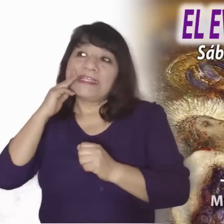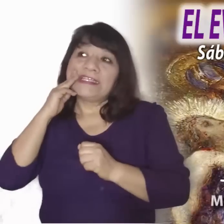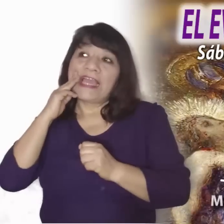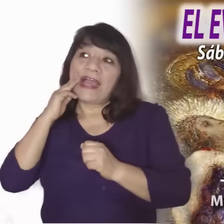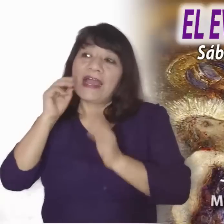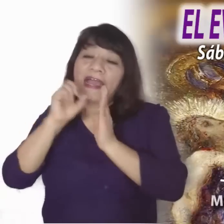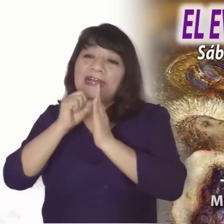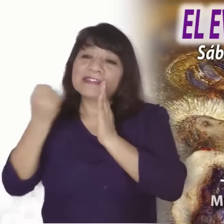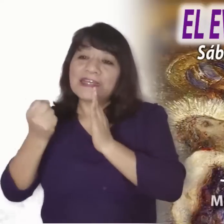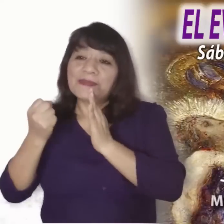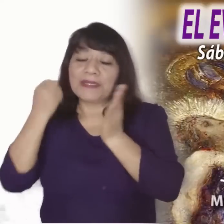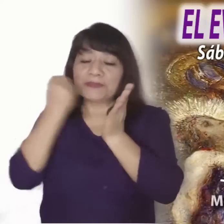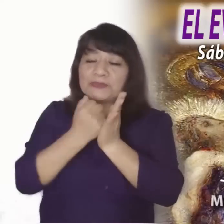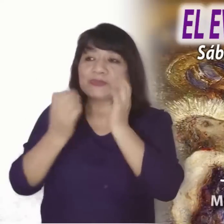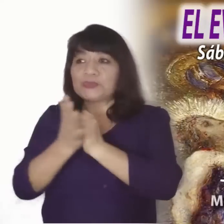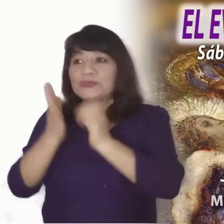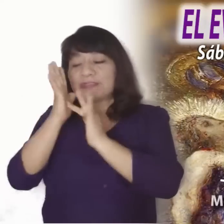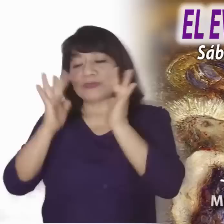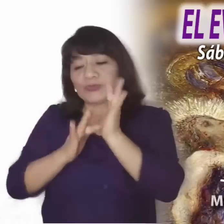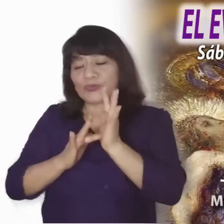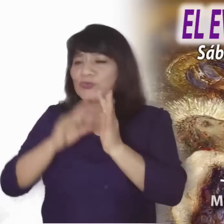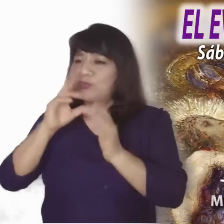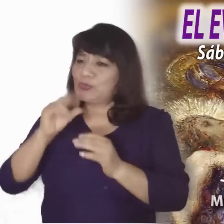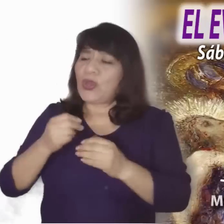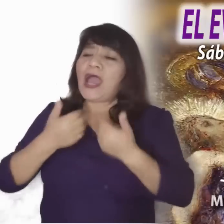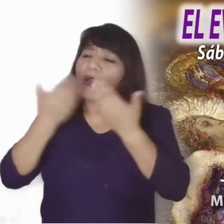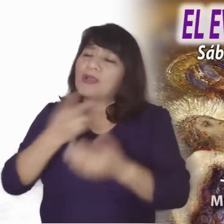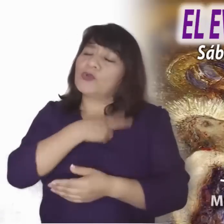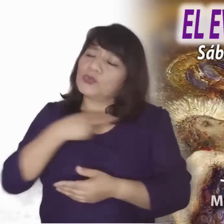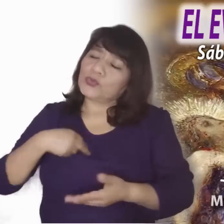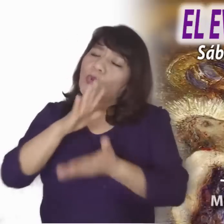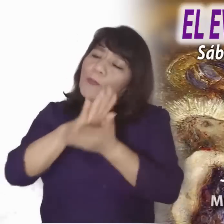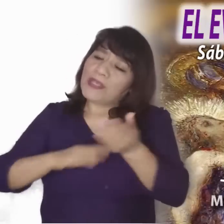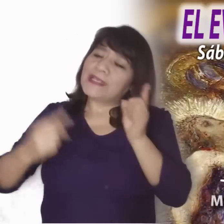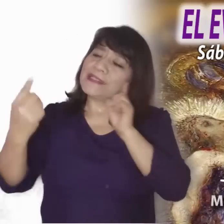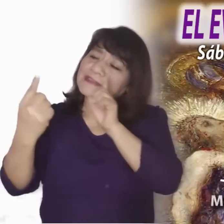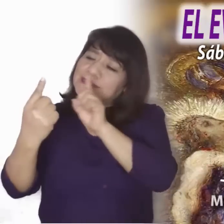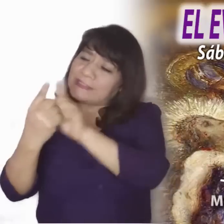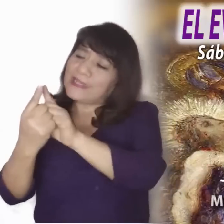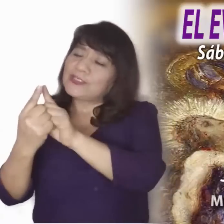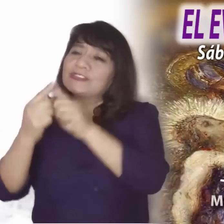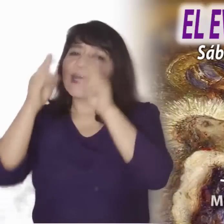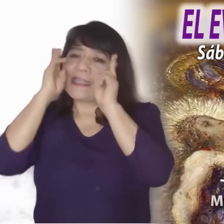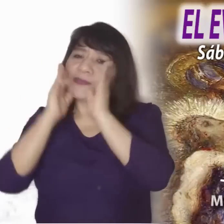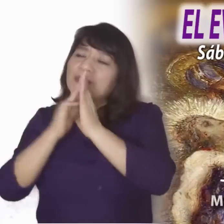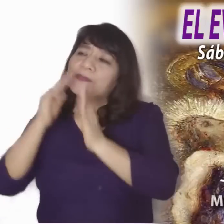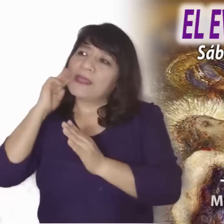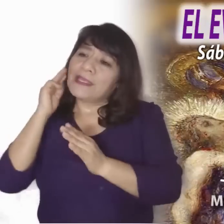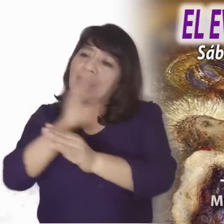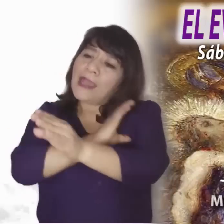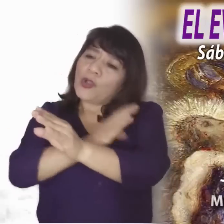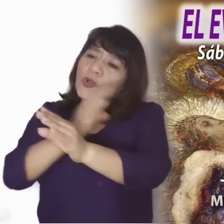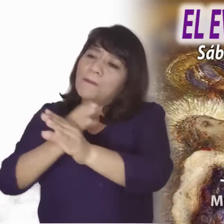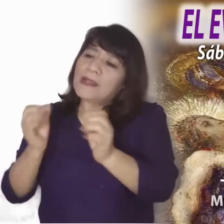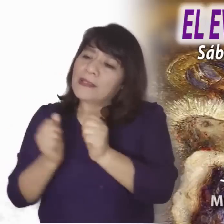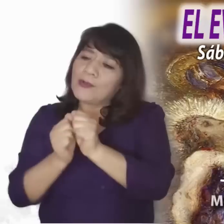crucificado, seamos ahora humildes para acercarnos en silencio a hacerle compañía